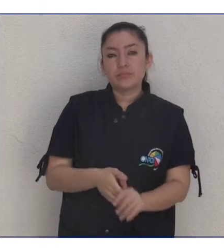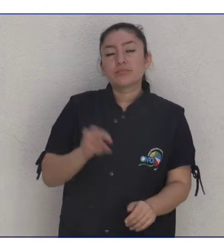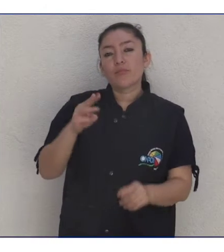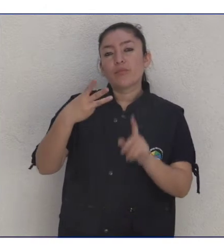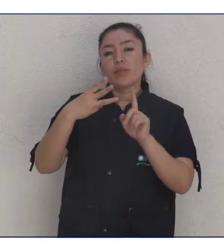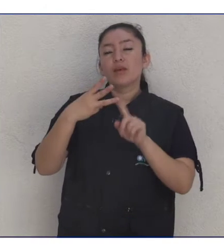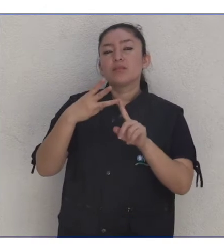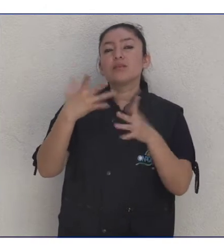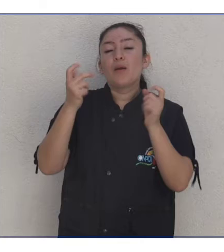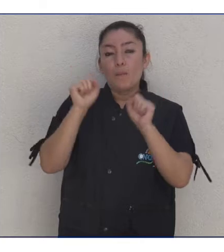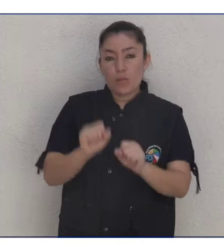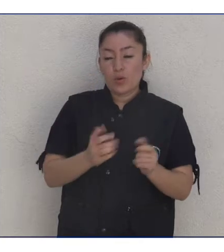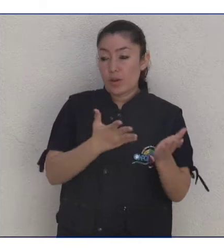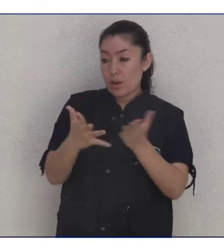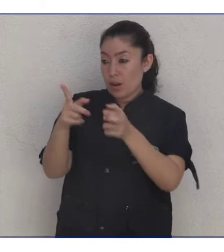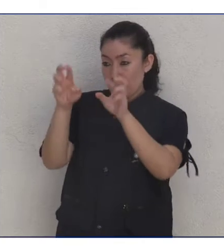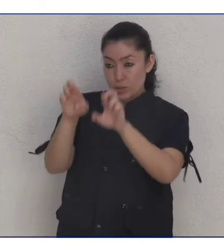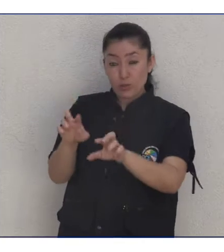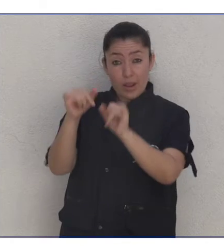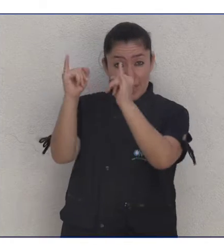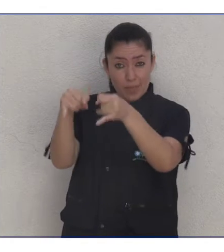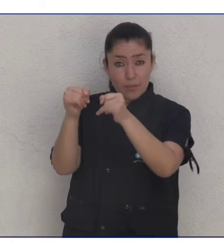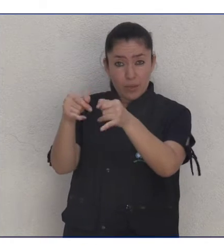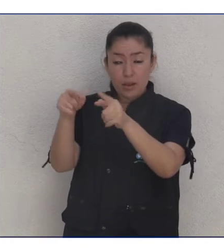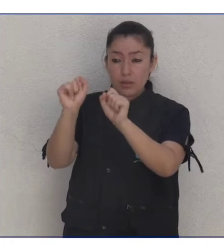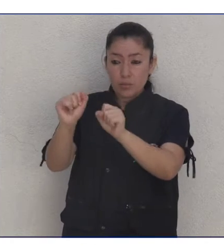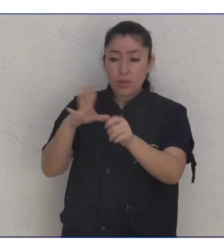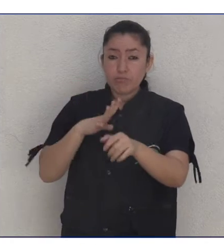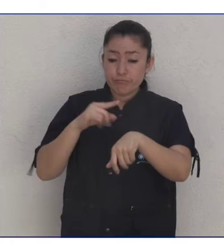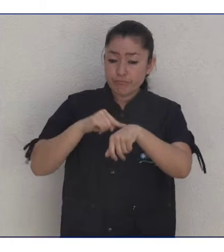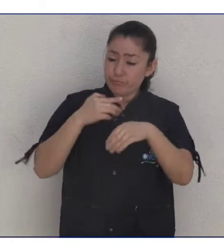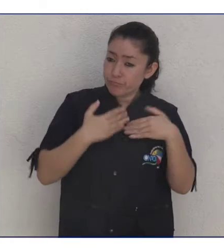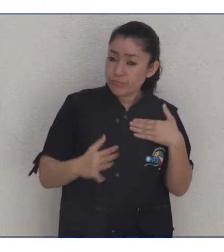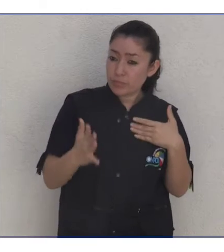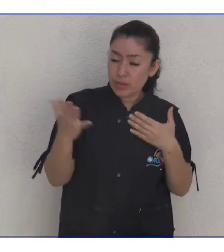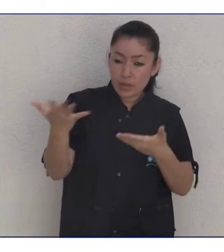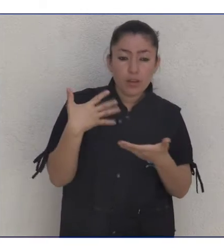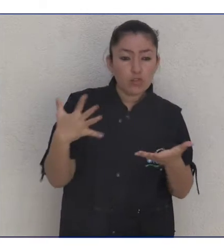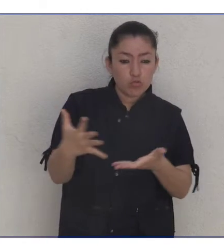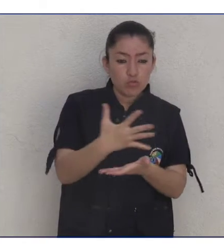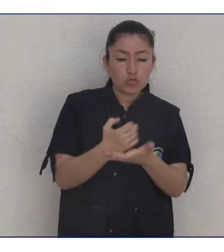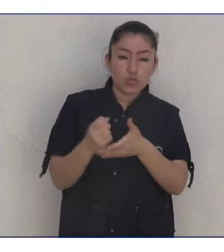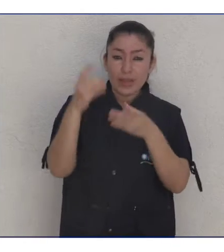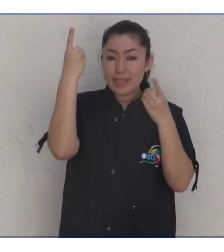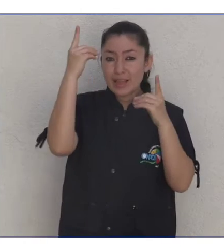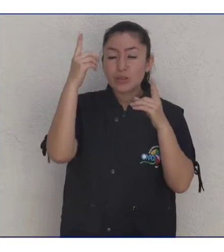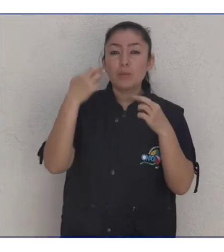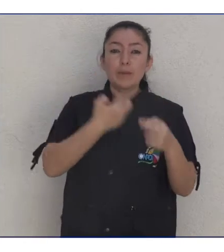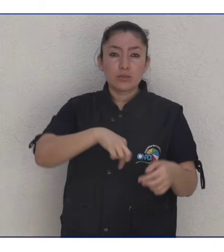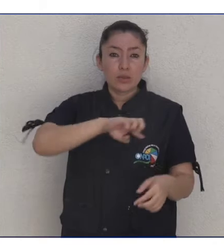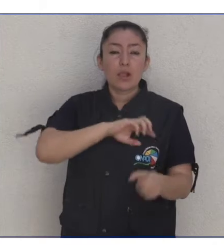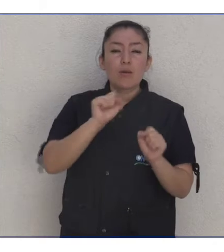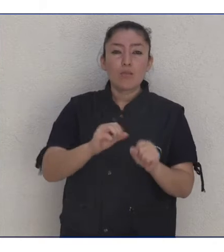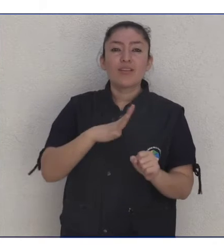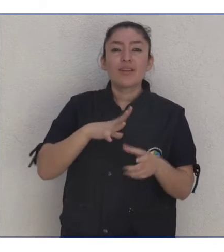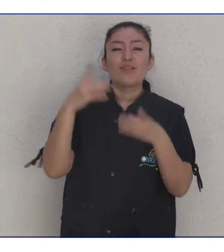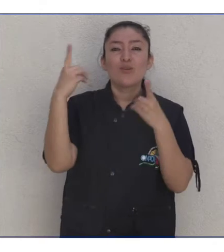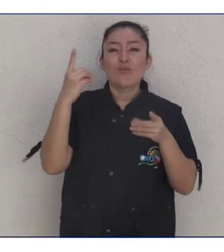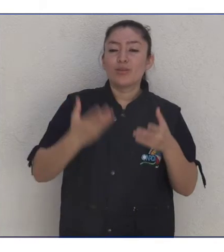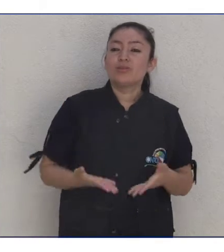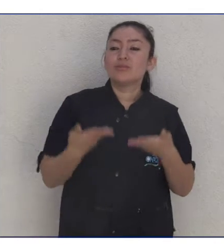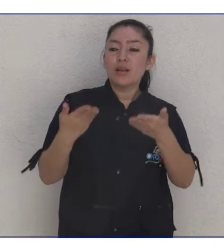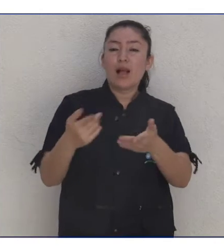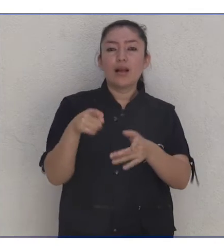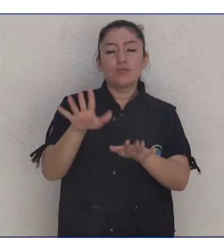3. Poner a disposición de la persona individual, a partir del momento en el cual se recaben datos personales, el documento en el que se establezcan